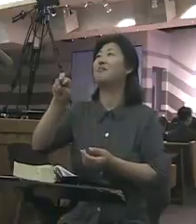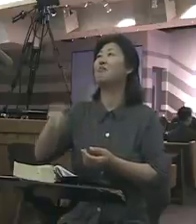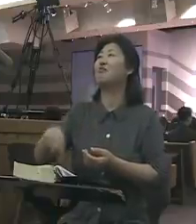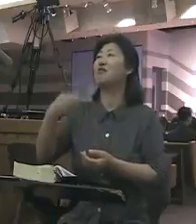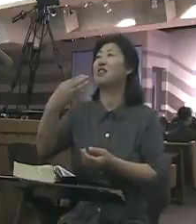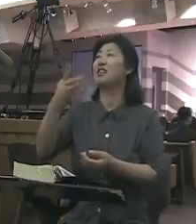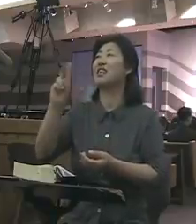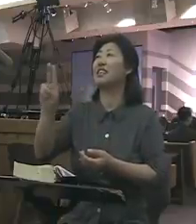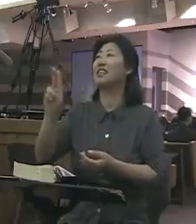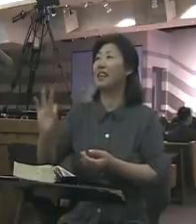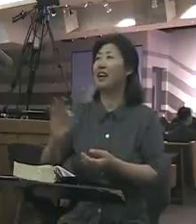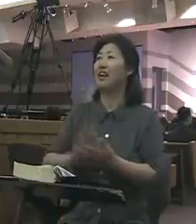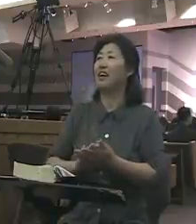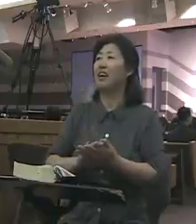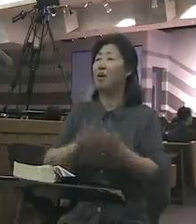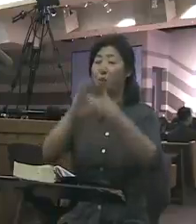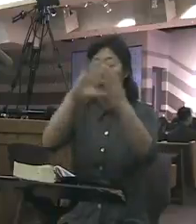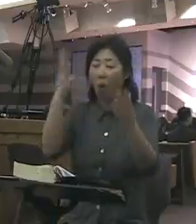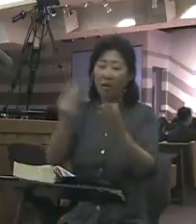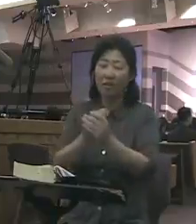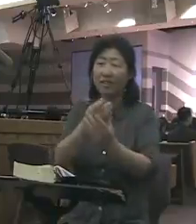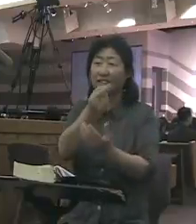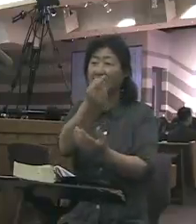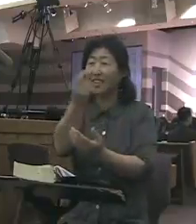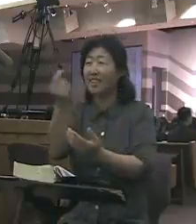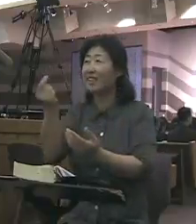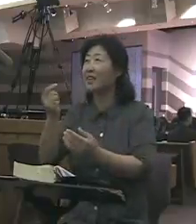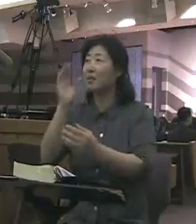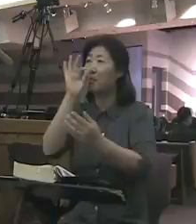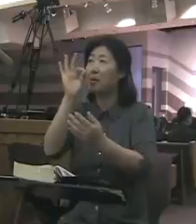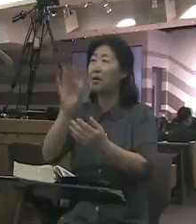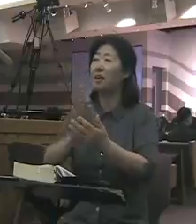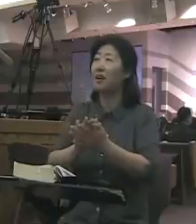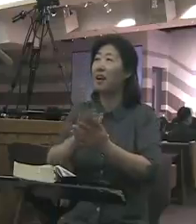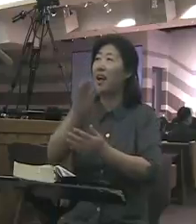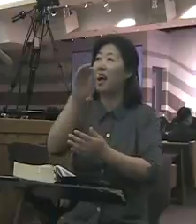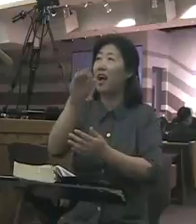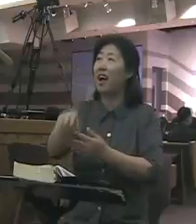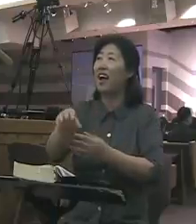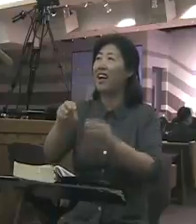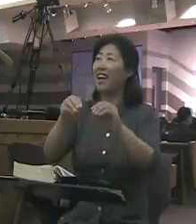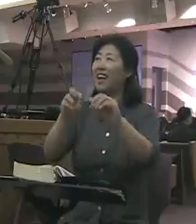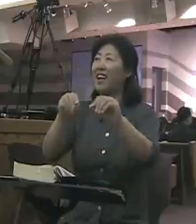보이는지 모르겠어요. 제가 어렸을 때 뛰어놀던 제 앞마당이 그렇게 적은지 몰랐어요.